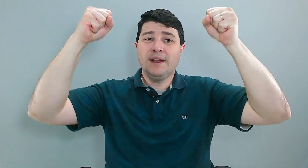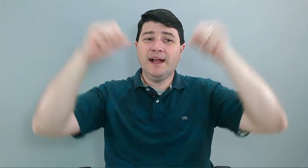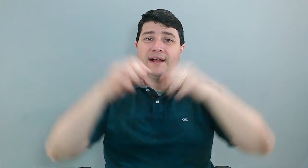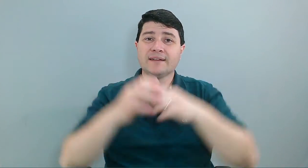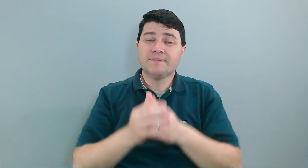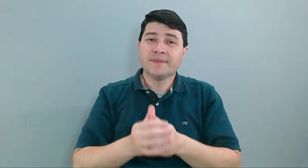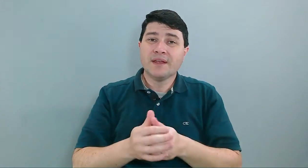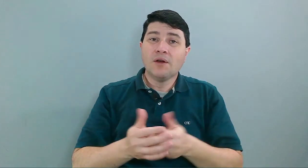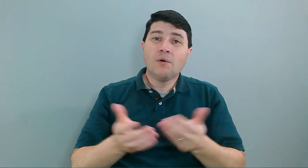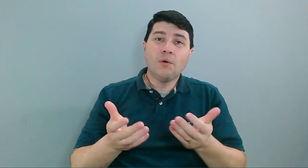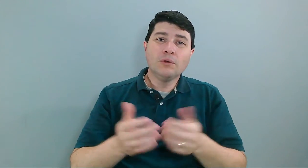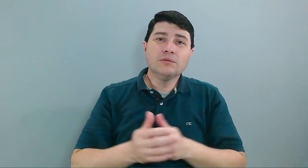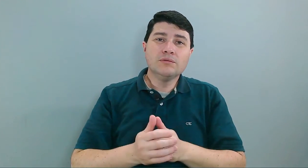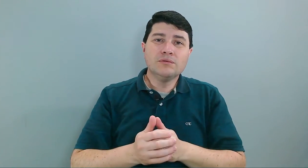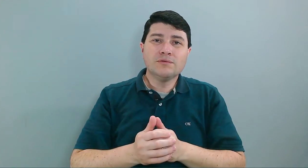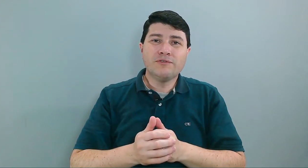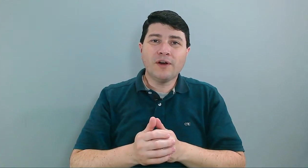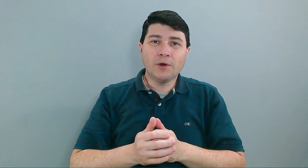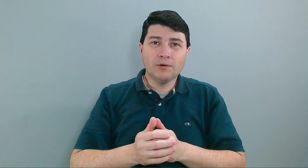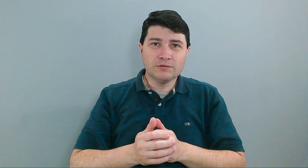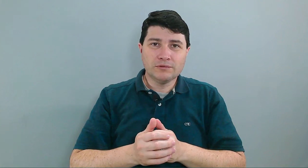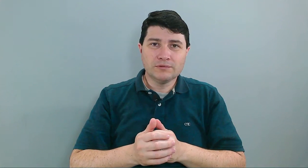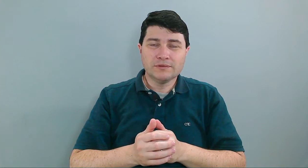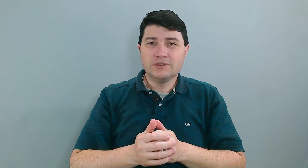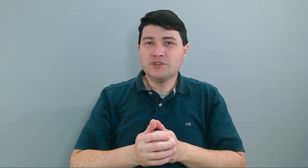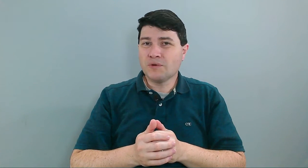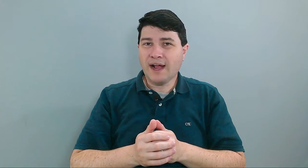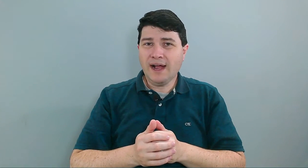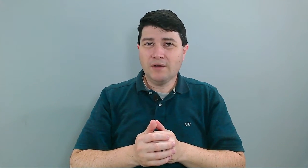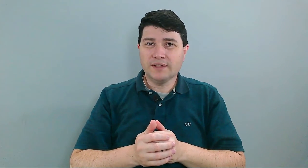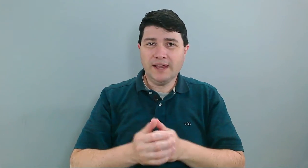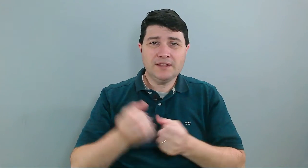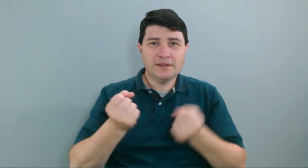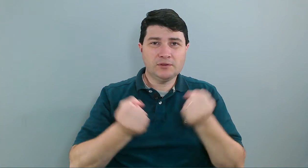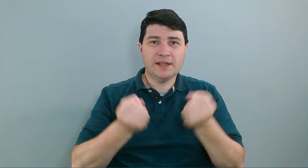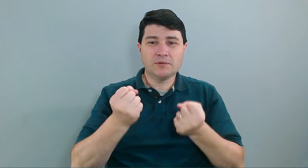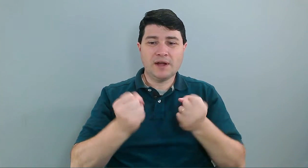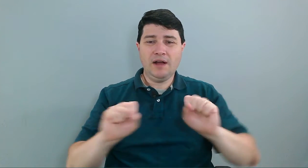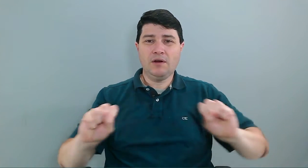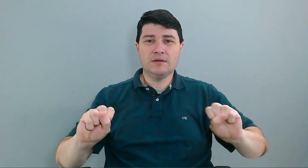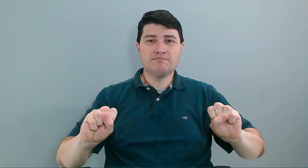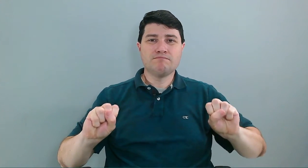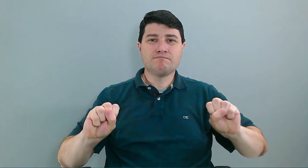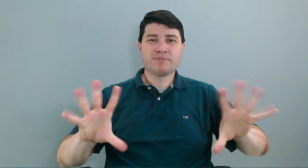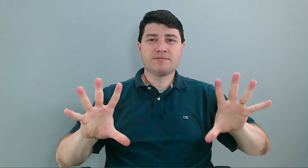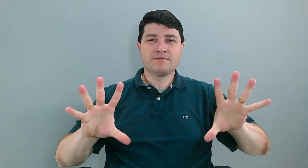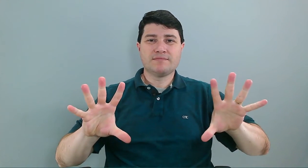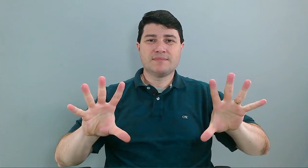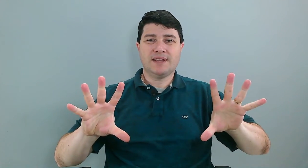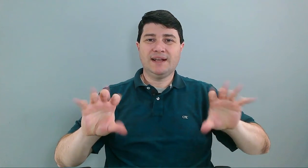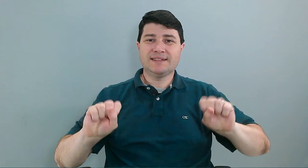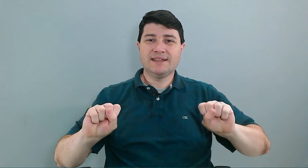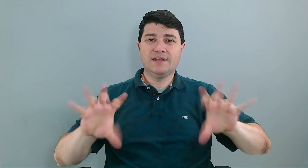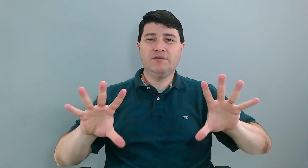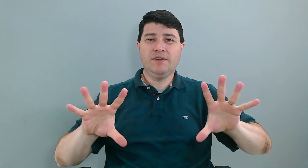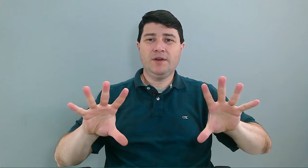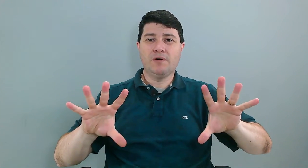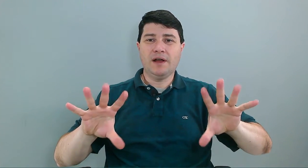apagar. Ou no farol de um carro, né? Tu tá no carro, ó, acendeu o farol,